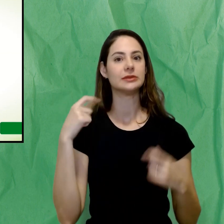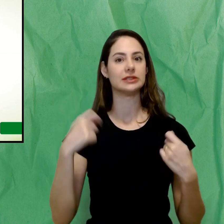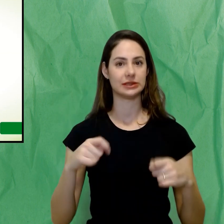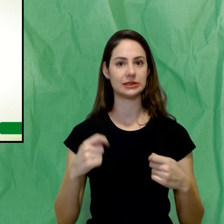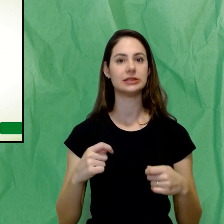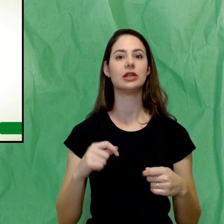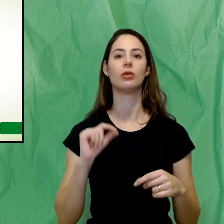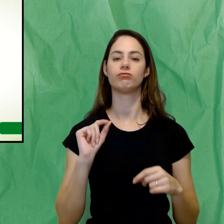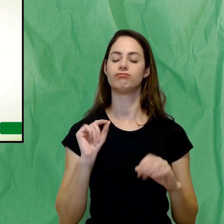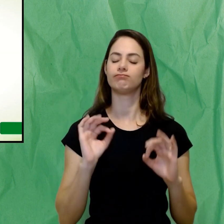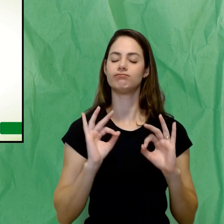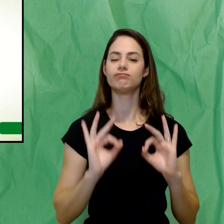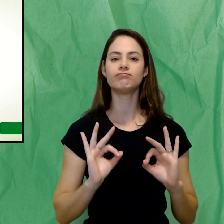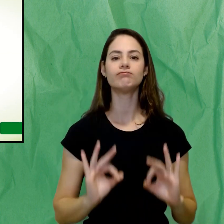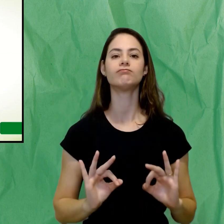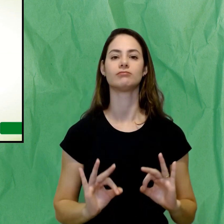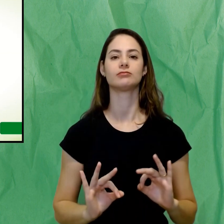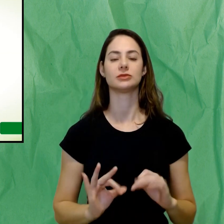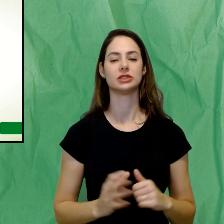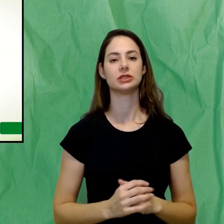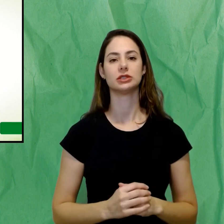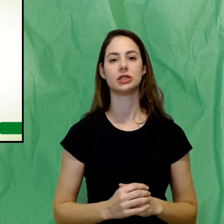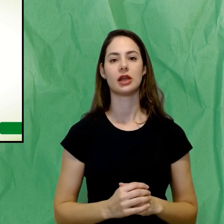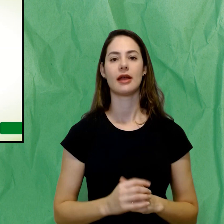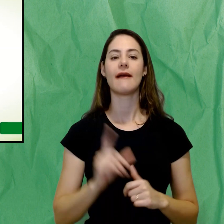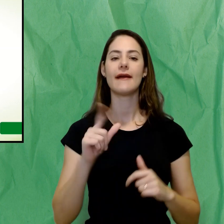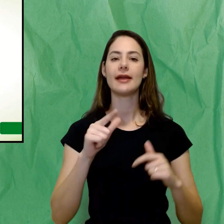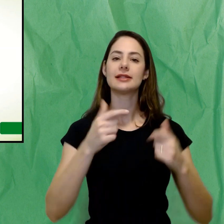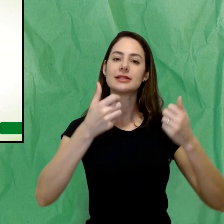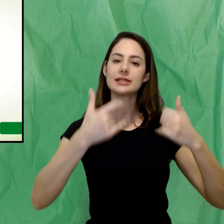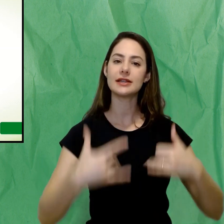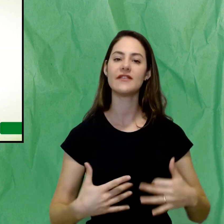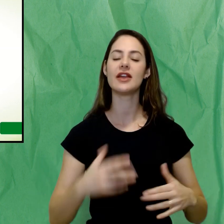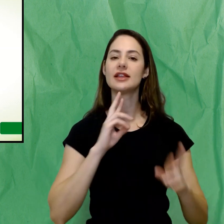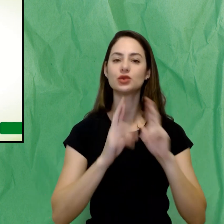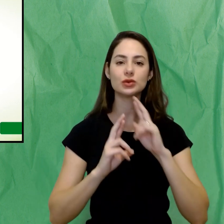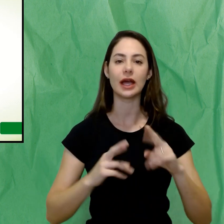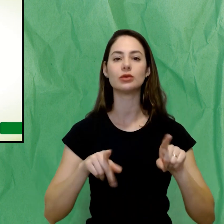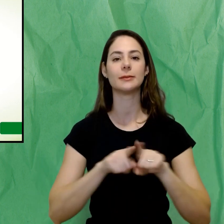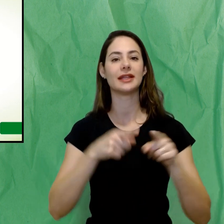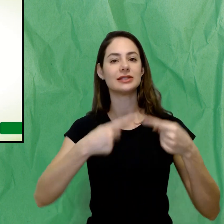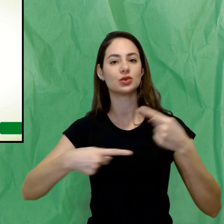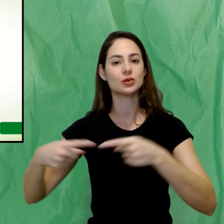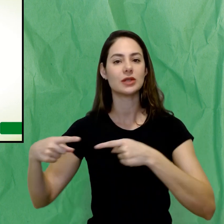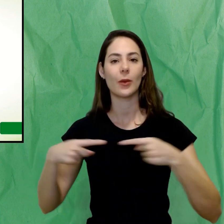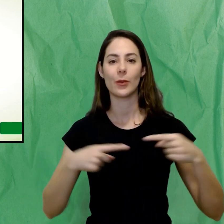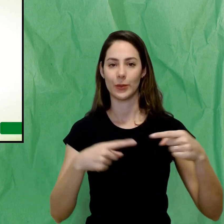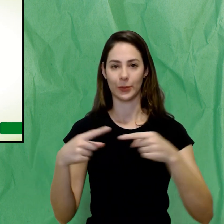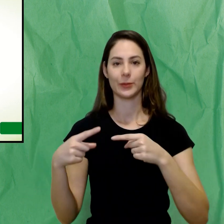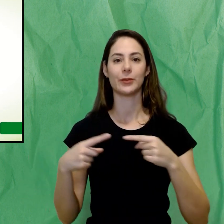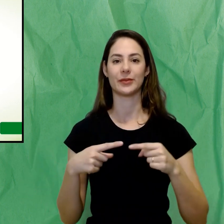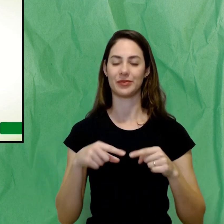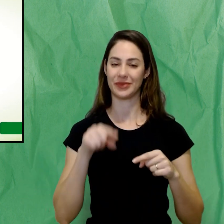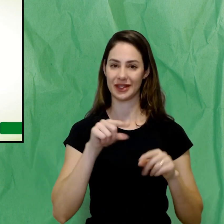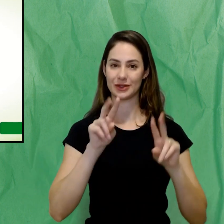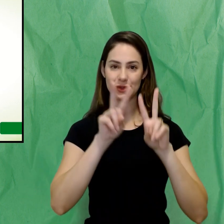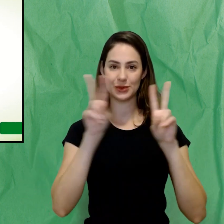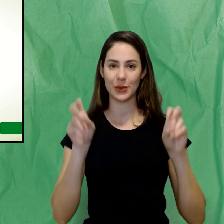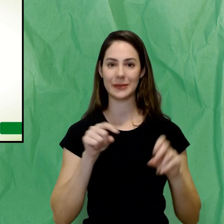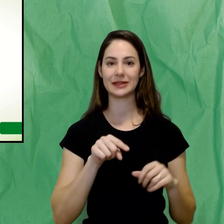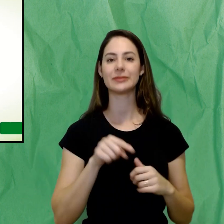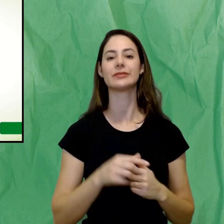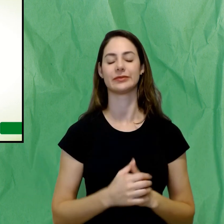precisa ser muito preciso nesse momento, é quando você descreve os resultados e discussões, né. Com relação a